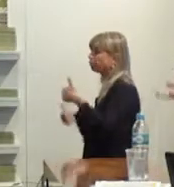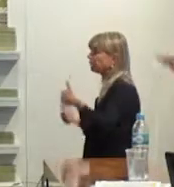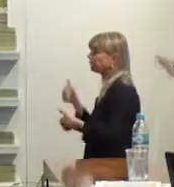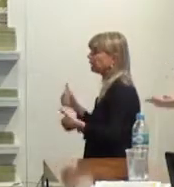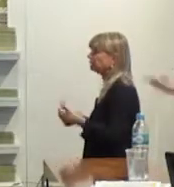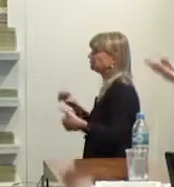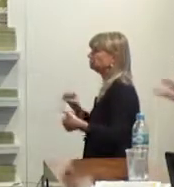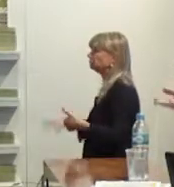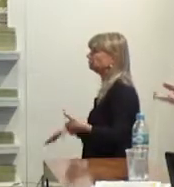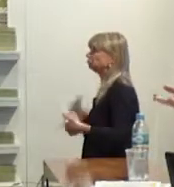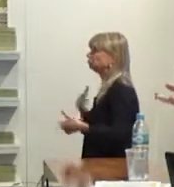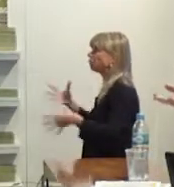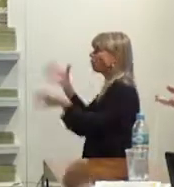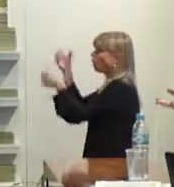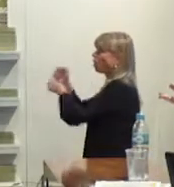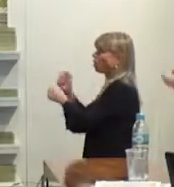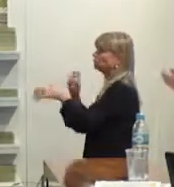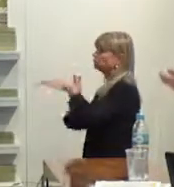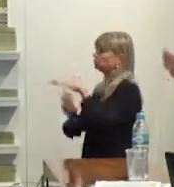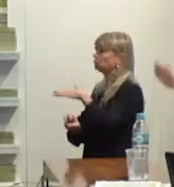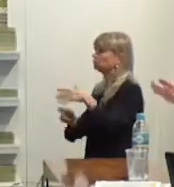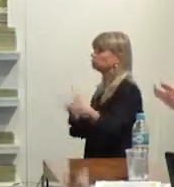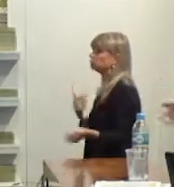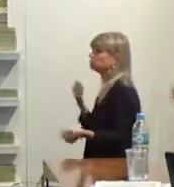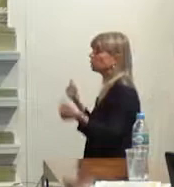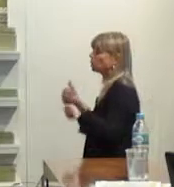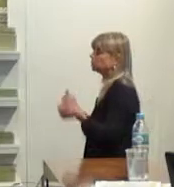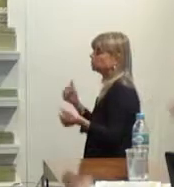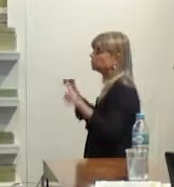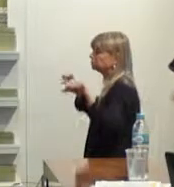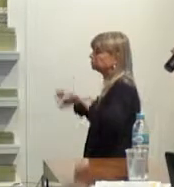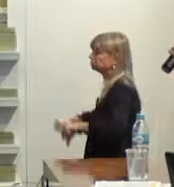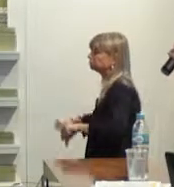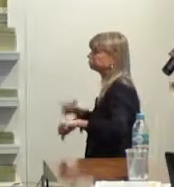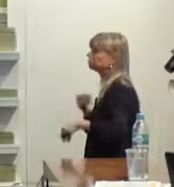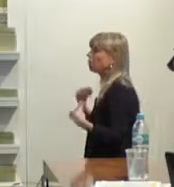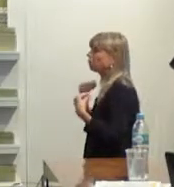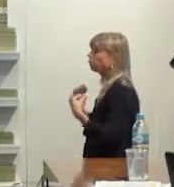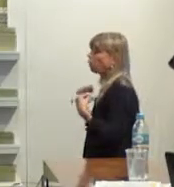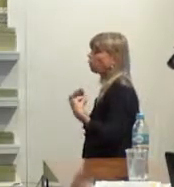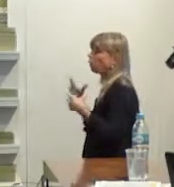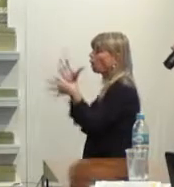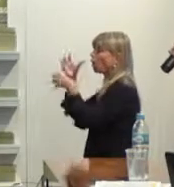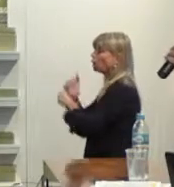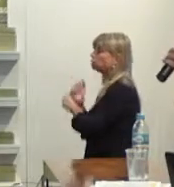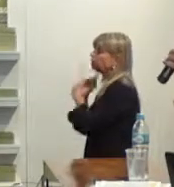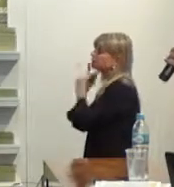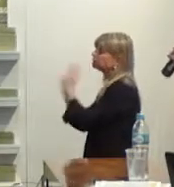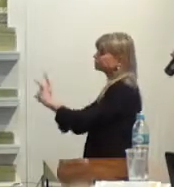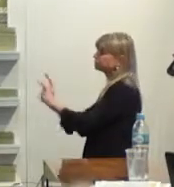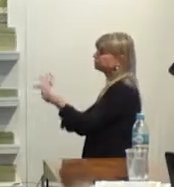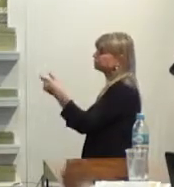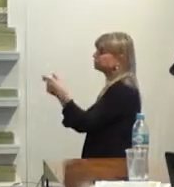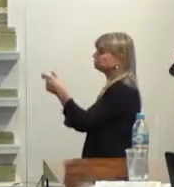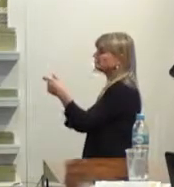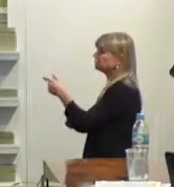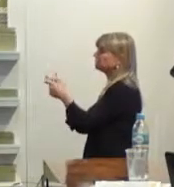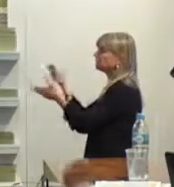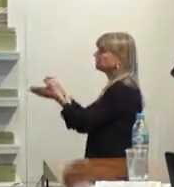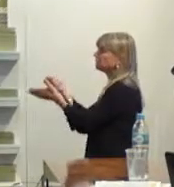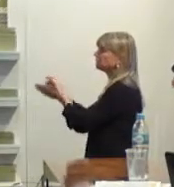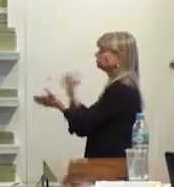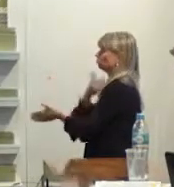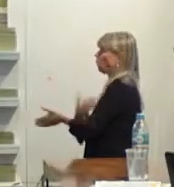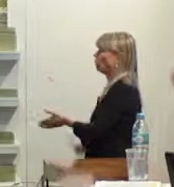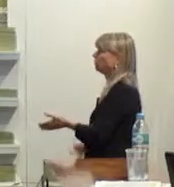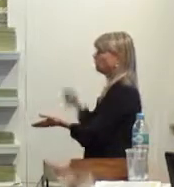desleal entre el colectivo y el subte, porque obviamente el colectivo sigue con una tarifa subsidiada por el gobierno